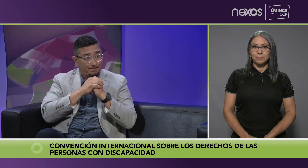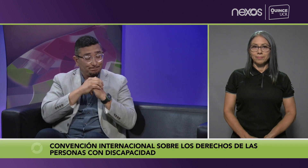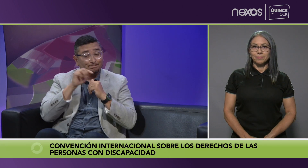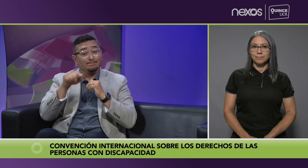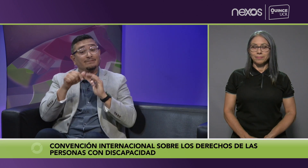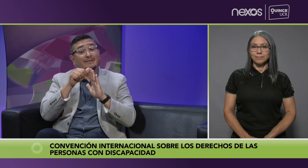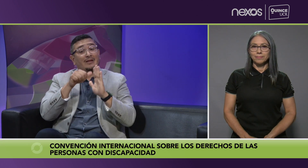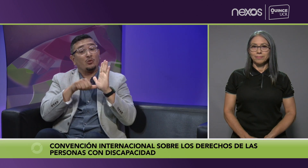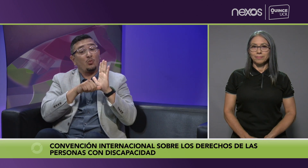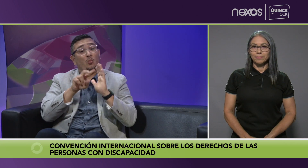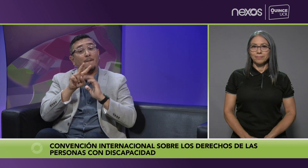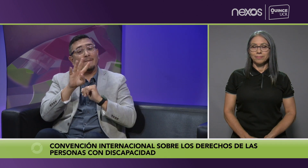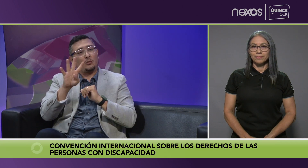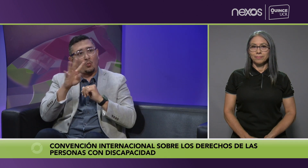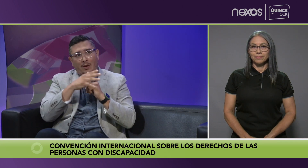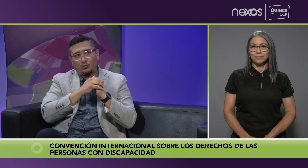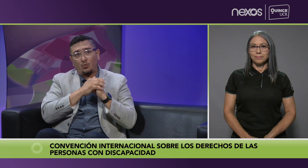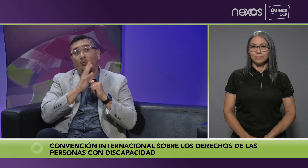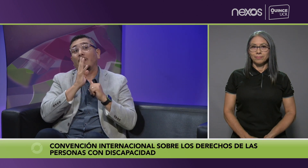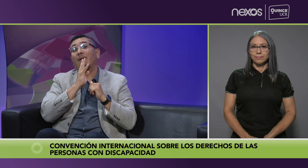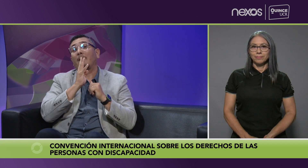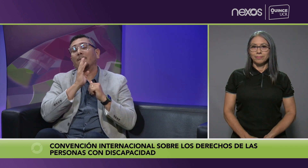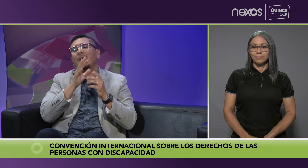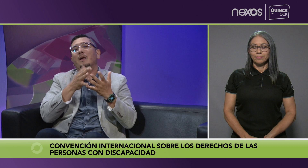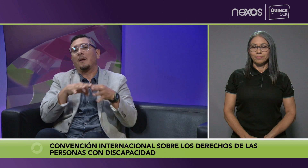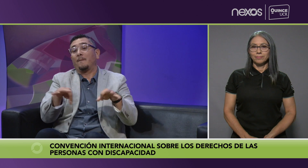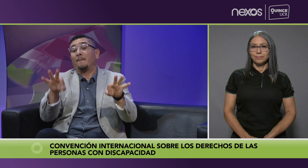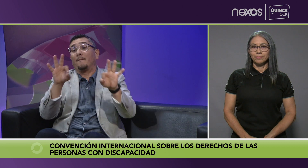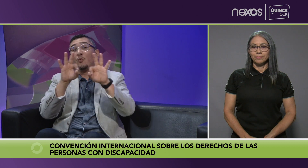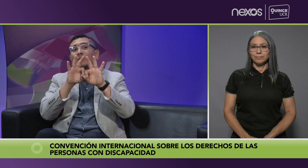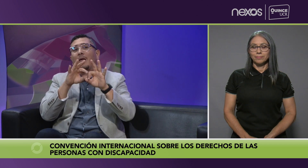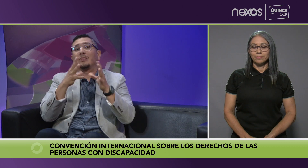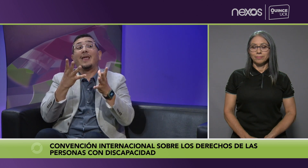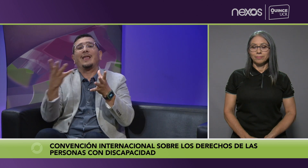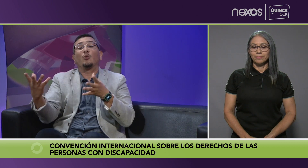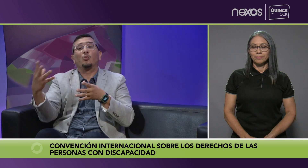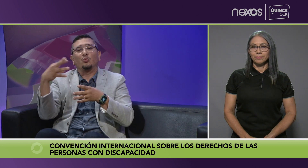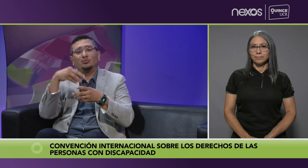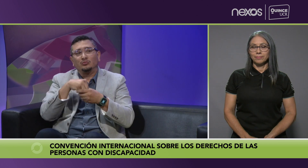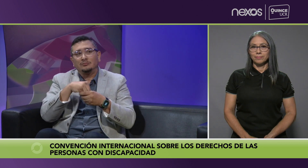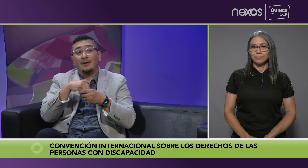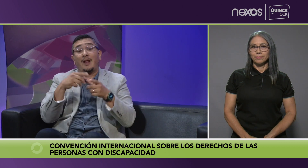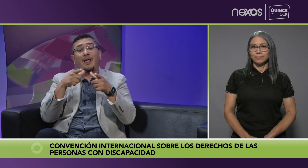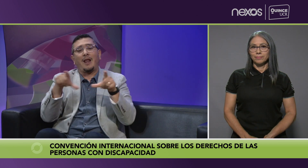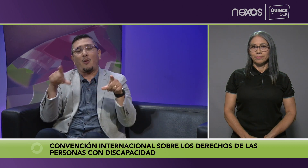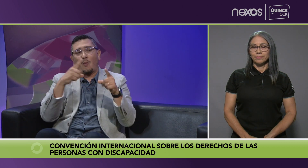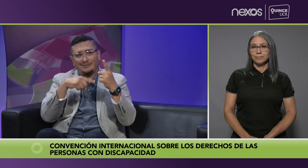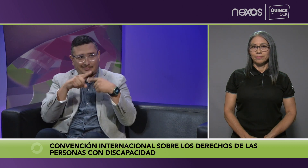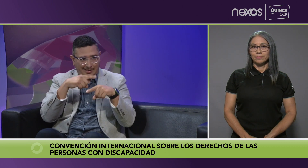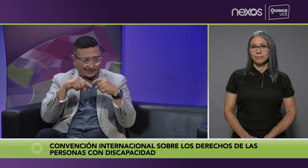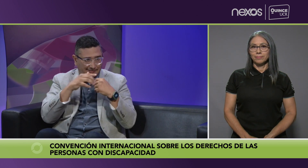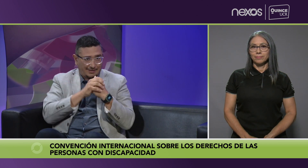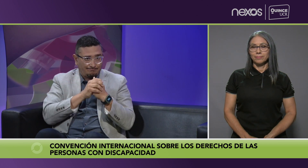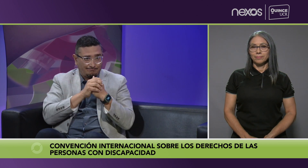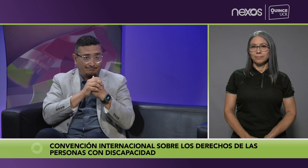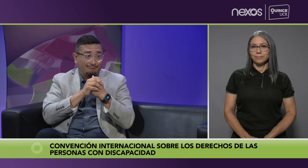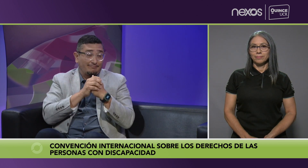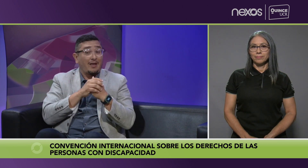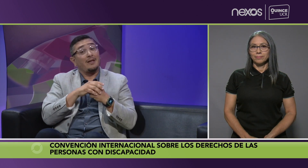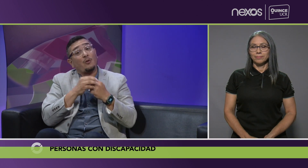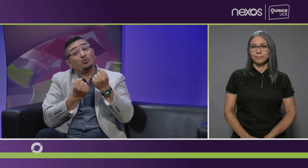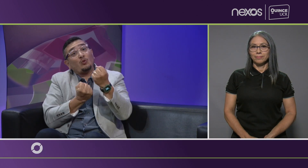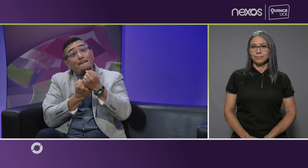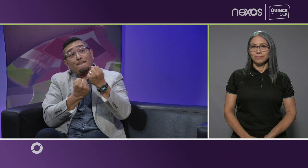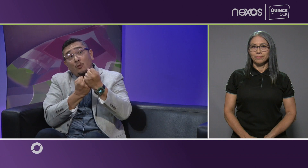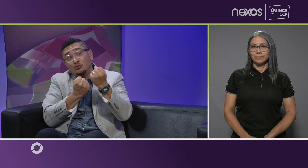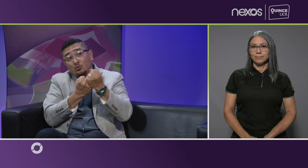las Personas con Discapacidad. En el artículo 24 menciona lo importante que es la inclusión de la lengua